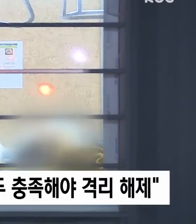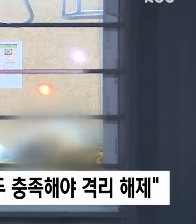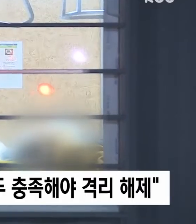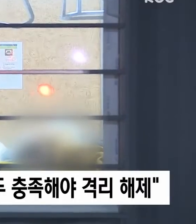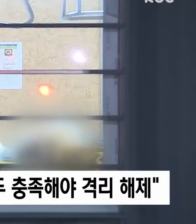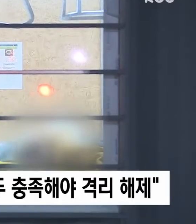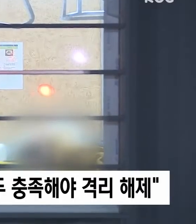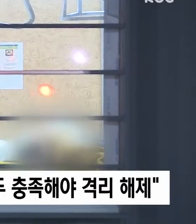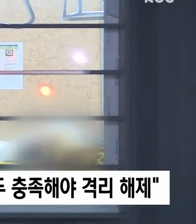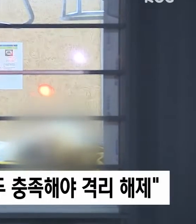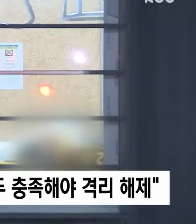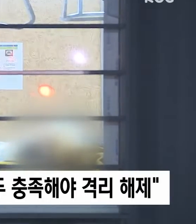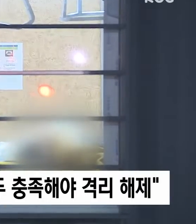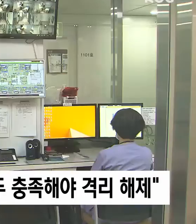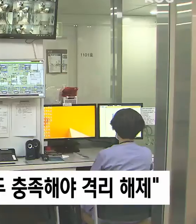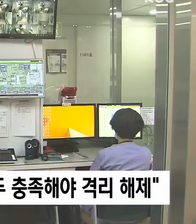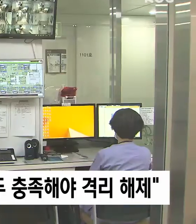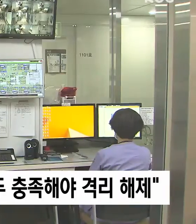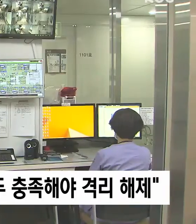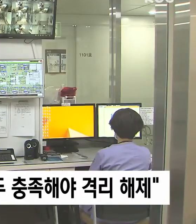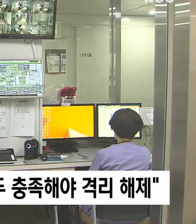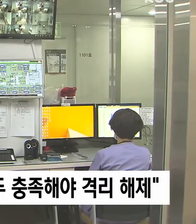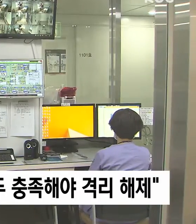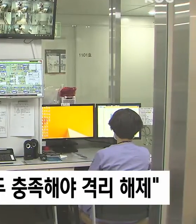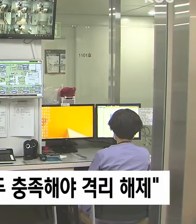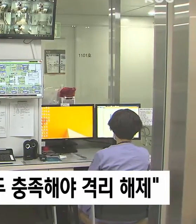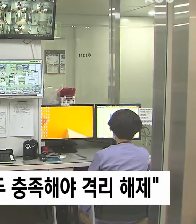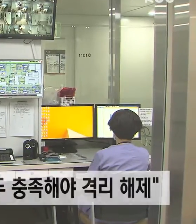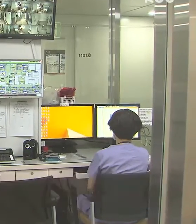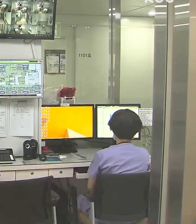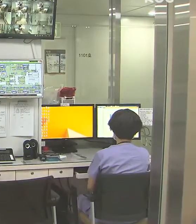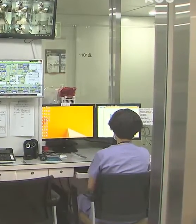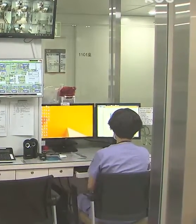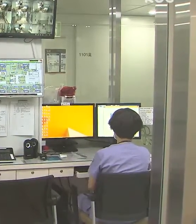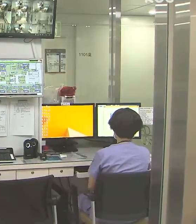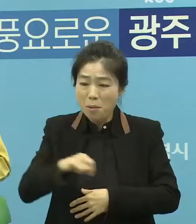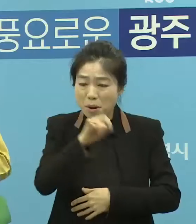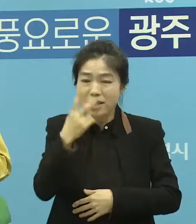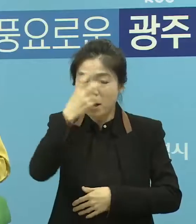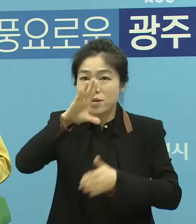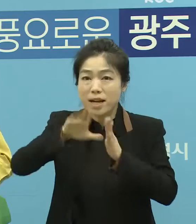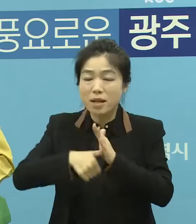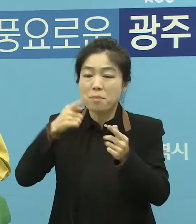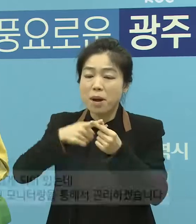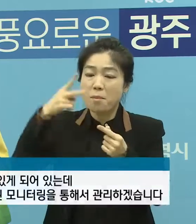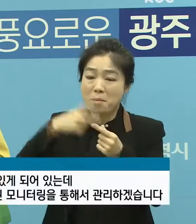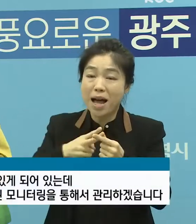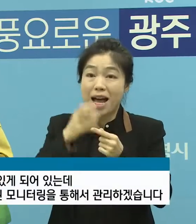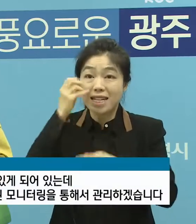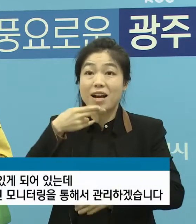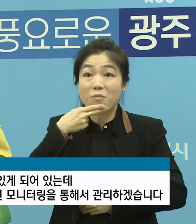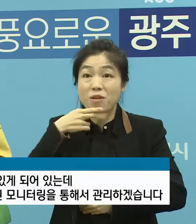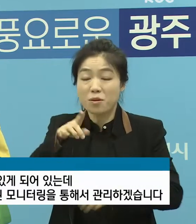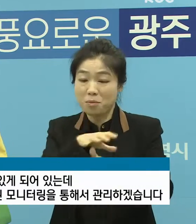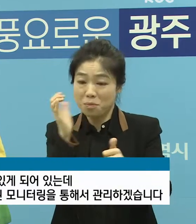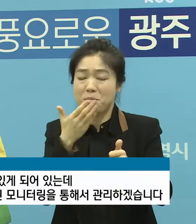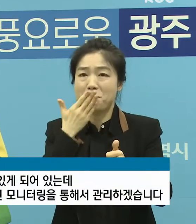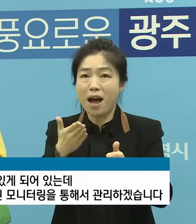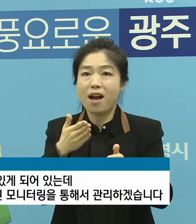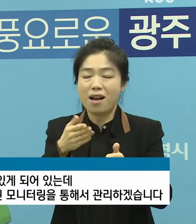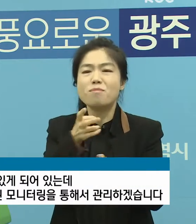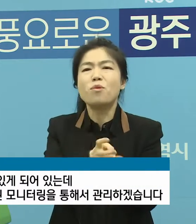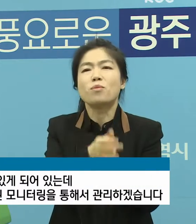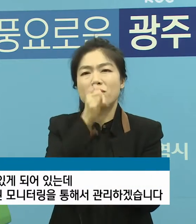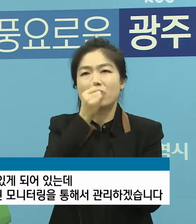다 충족시켜야 격리를 해제하도록 자체 지침을 강화했습니다. 두 번 연속 이렇게 음성이 나오면 격리 해제할 수 있게 돼